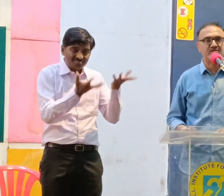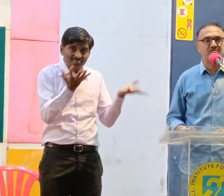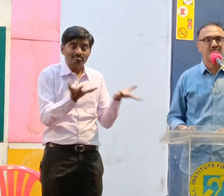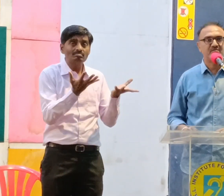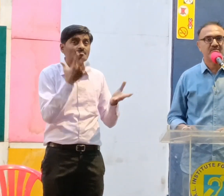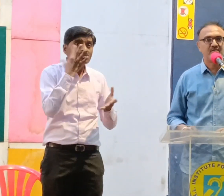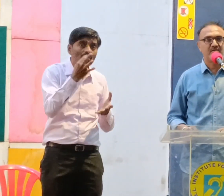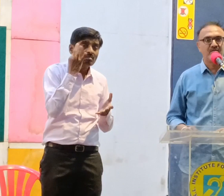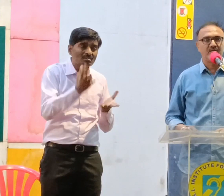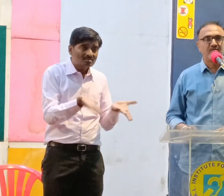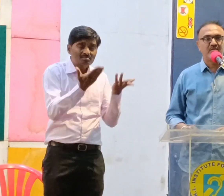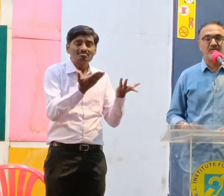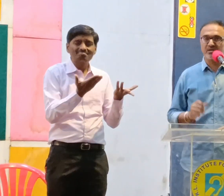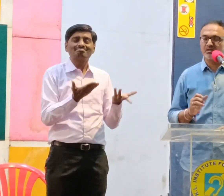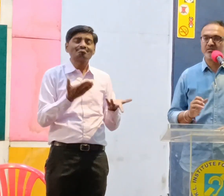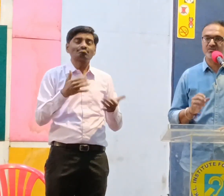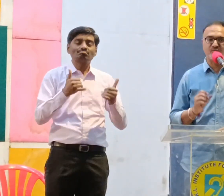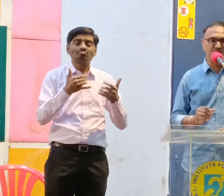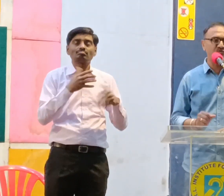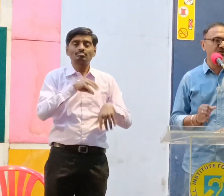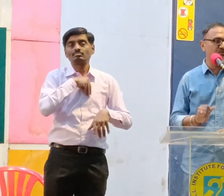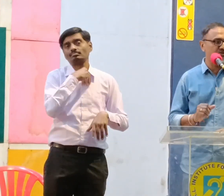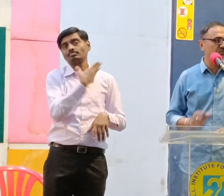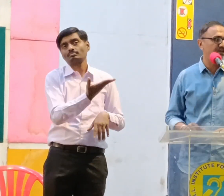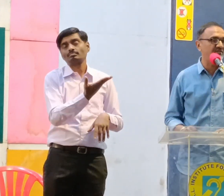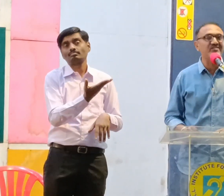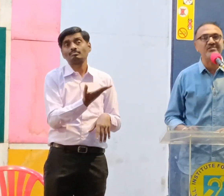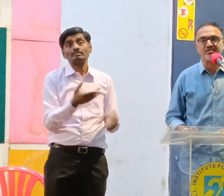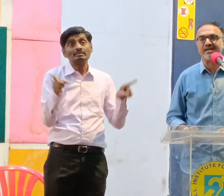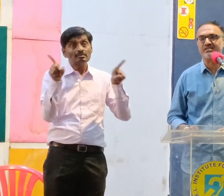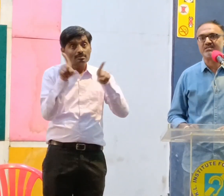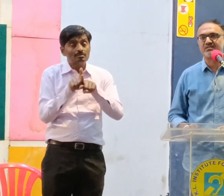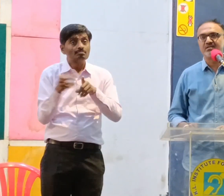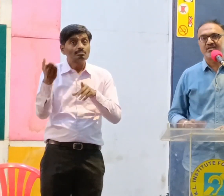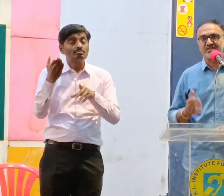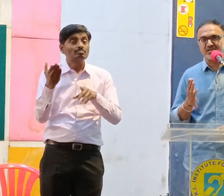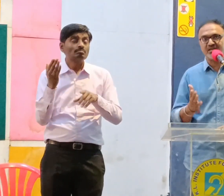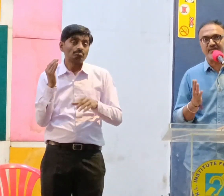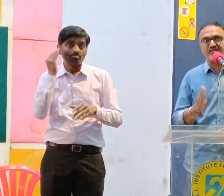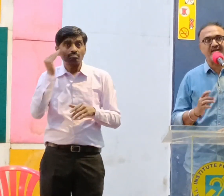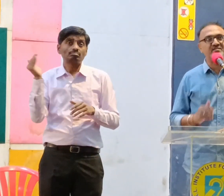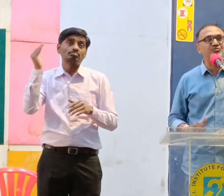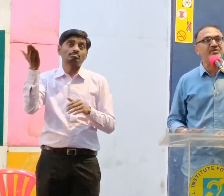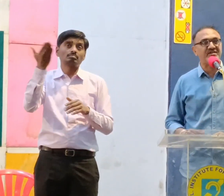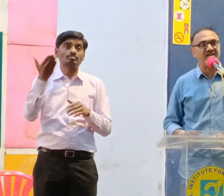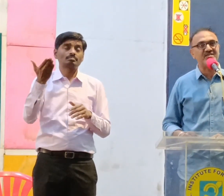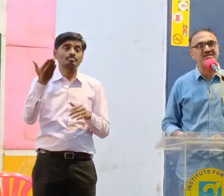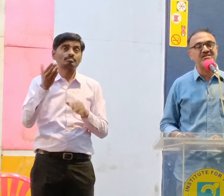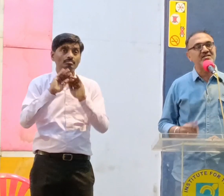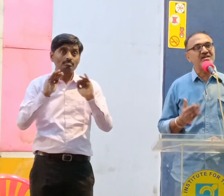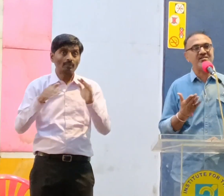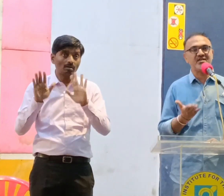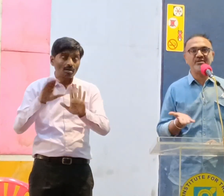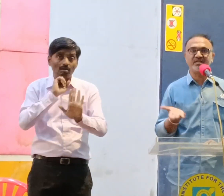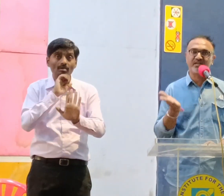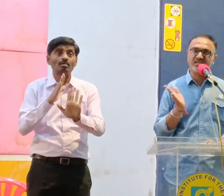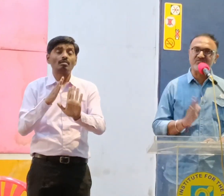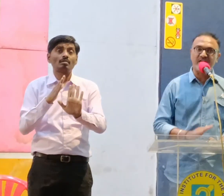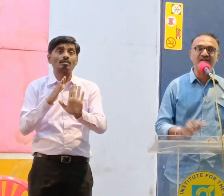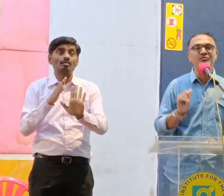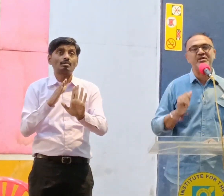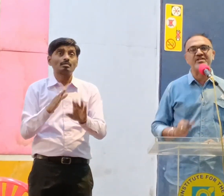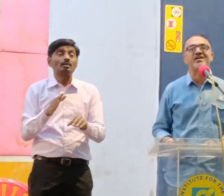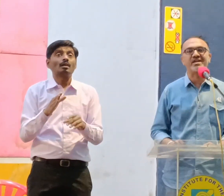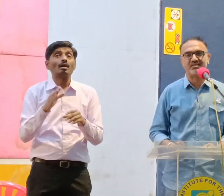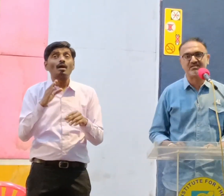અગત્યનું છે. અને સૌથી મોટી ખુશી તો એ વાતની થાય છે કે જેટલા વિદ્યાર્થીઓ બેઠા છે એની સામે એટલા